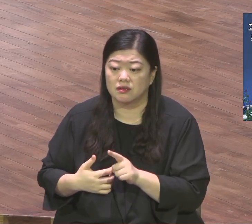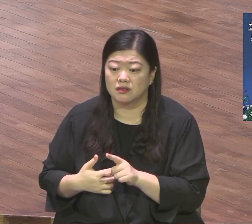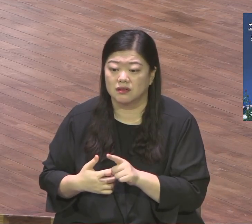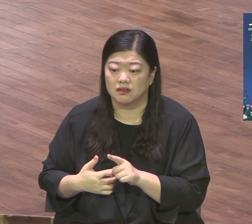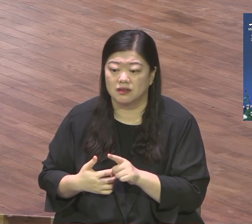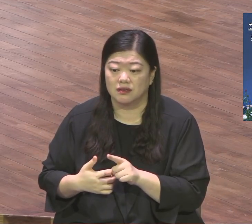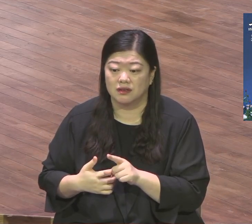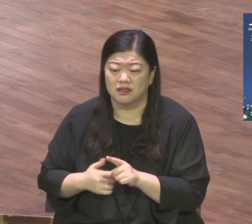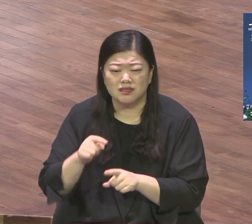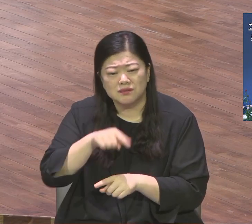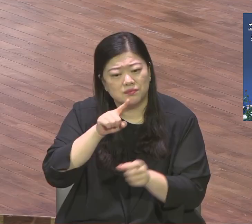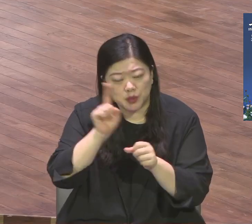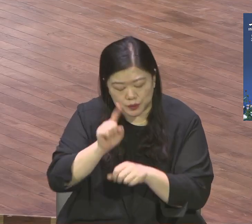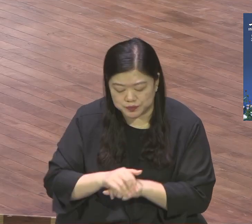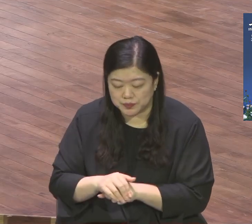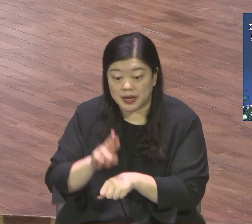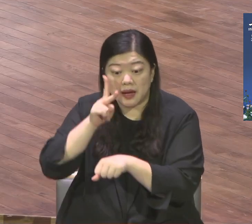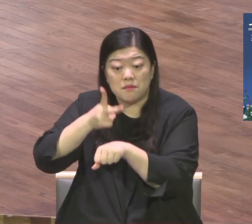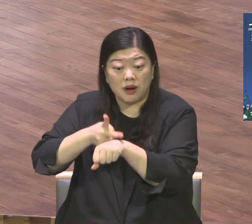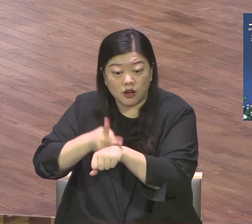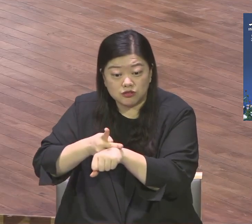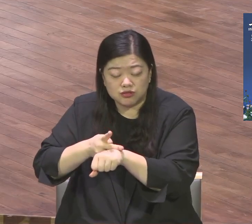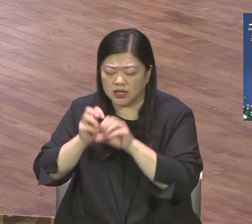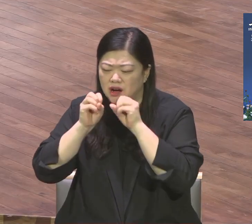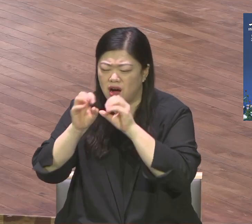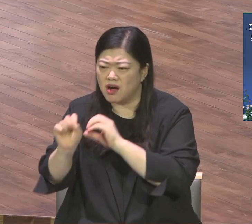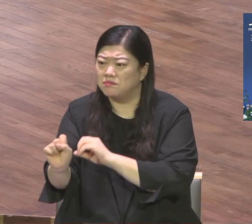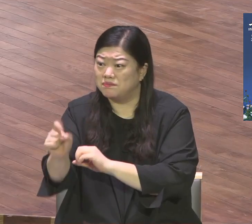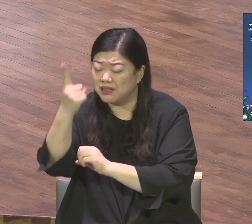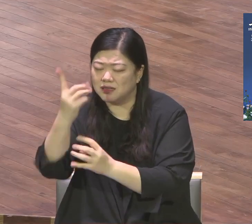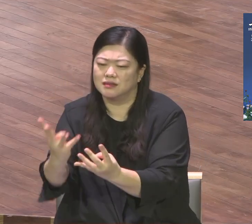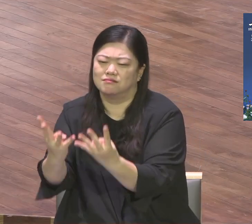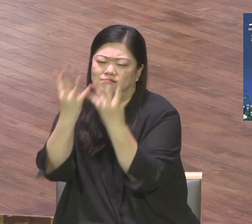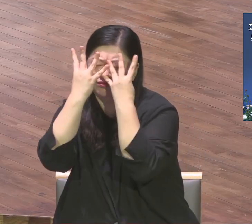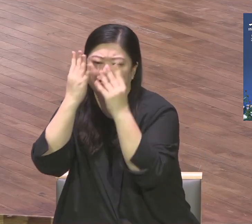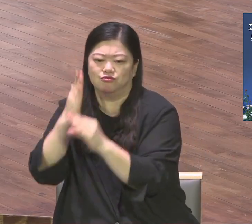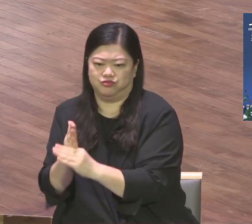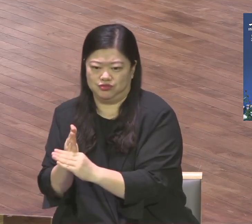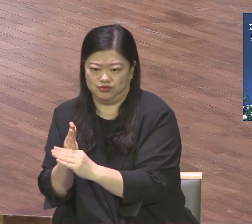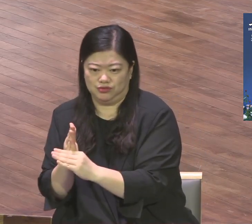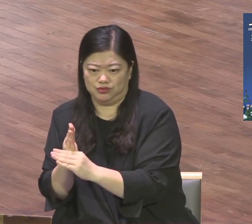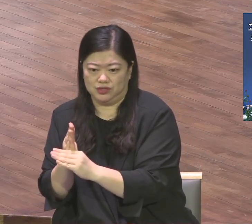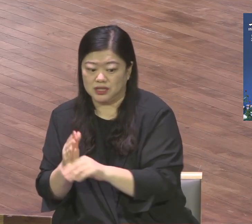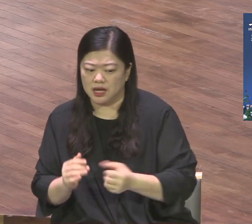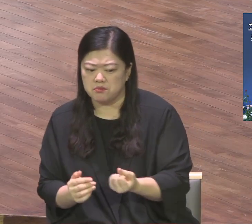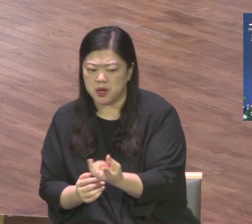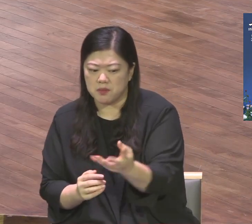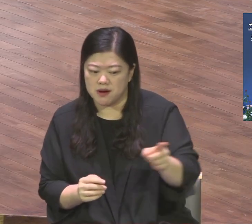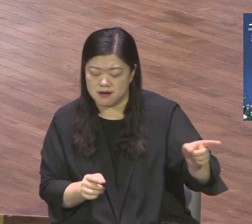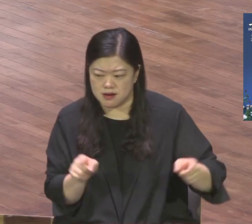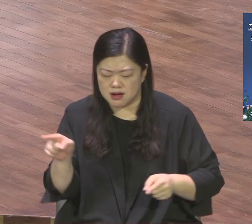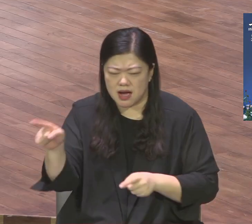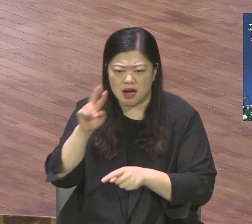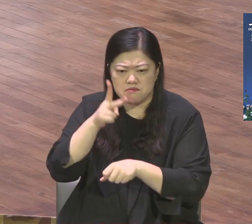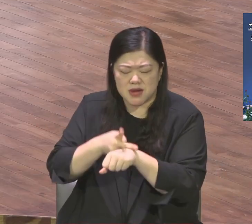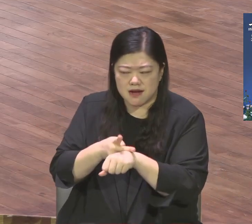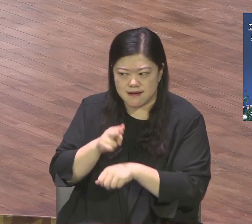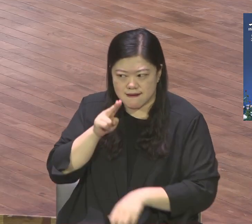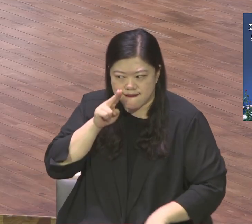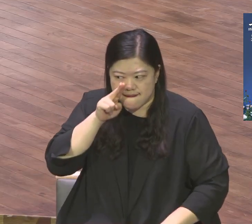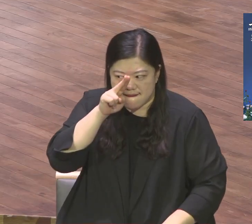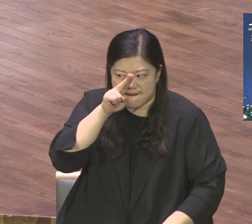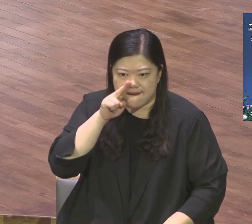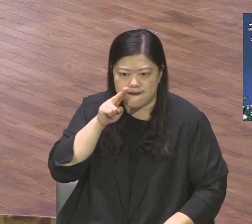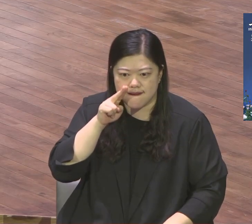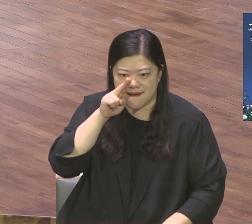바울이 감옥에 갇히니까 그동안에 바울을 미워하고 시기하고 있던 자들이 이야 이때다 바울 갇혔다. 드디어